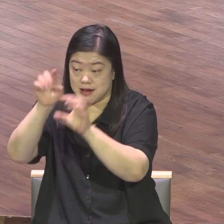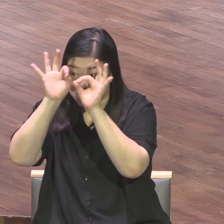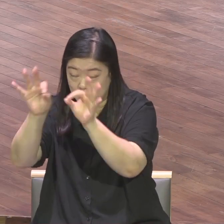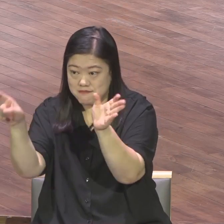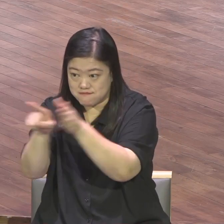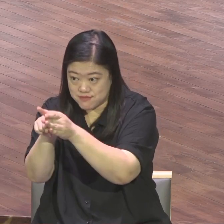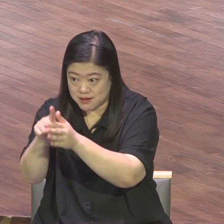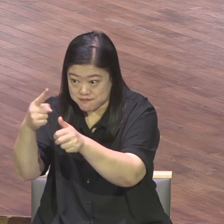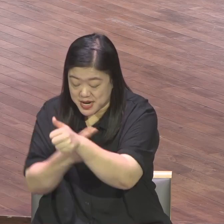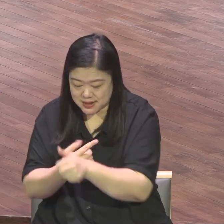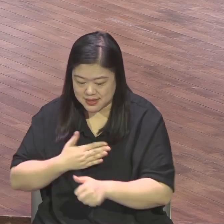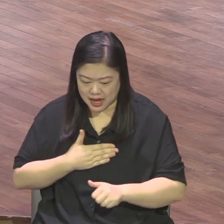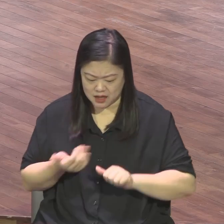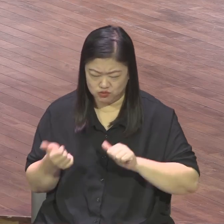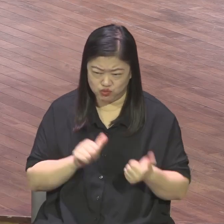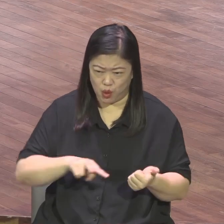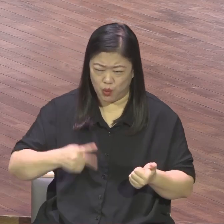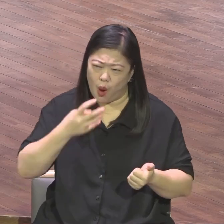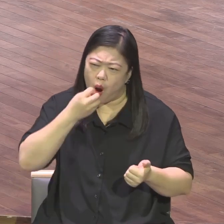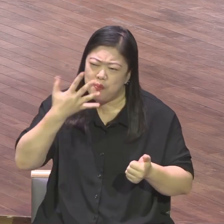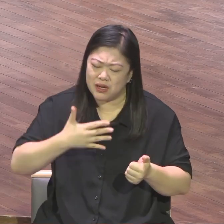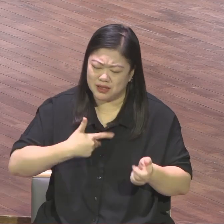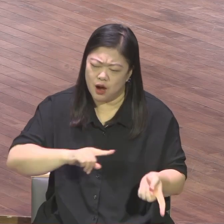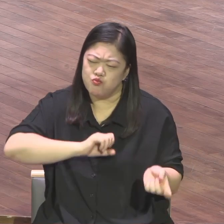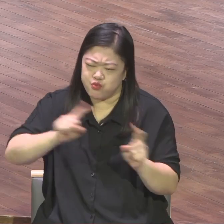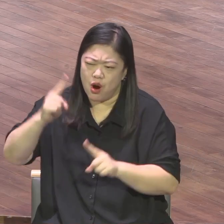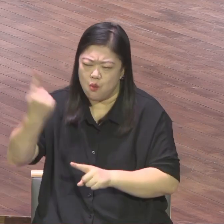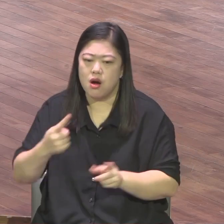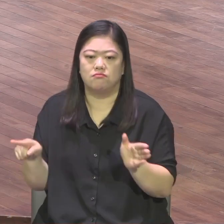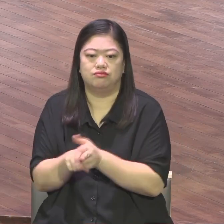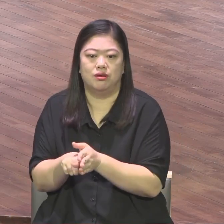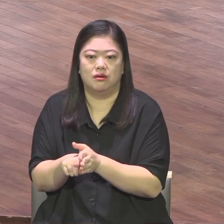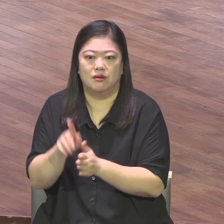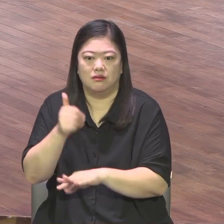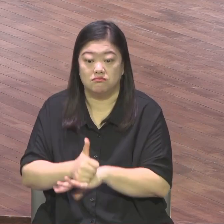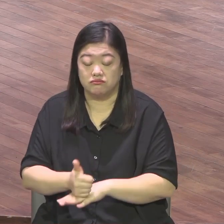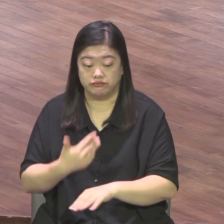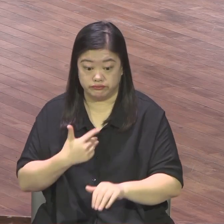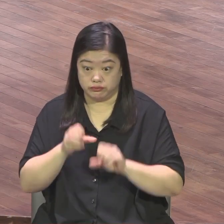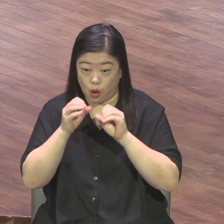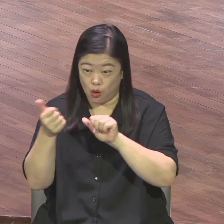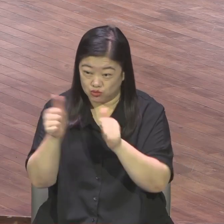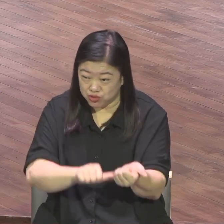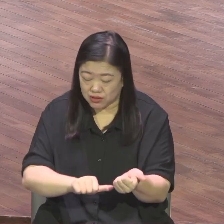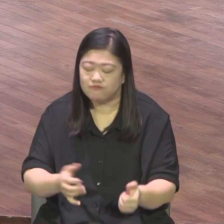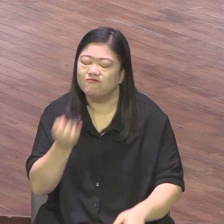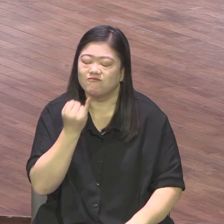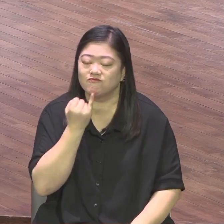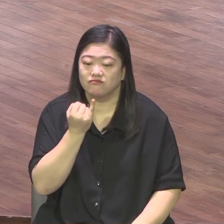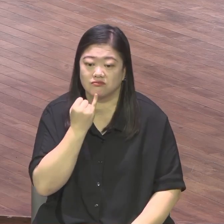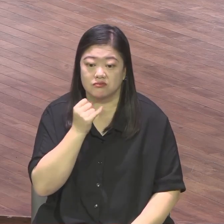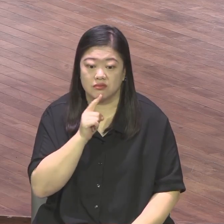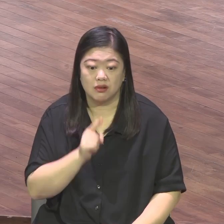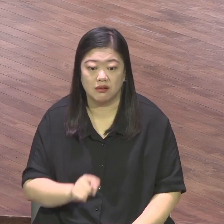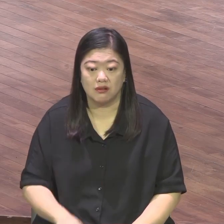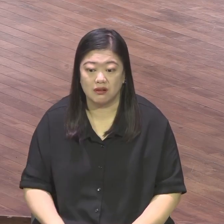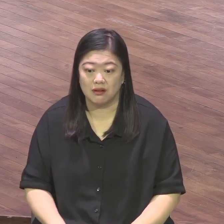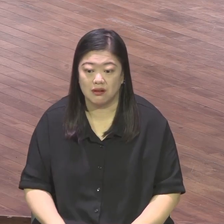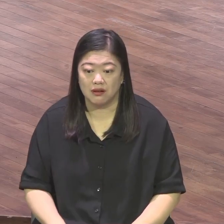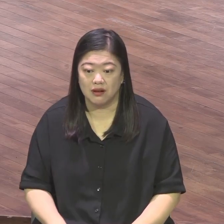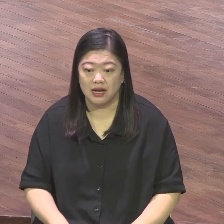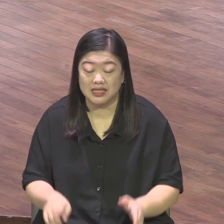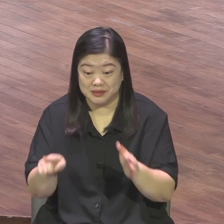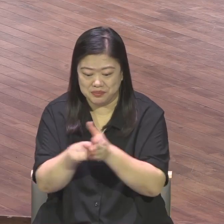영계전 성도 오늘 말씀 통해서 예수의 미친 삶이 무엇인지 답을 얻고 영계 영향력을 입혀나가는 그런 성도를